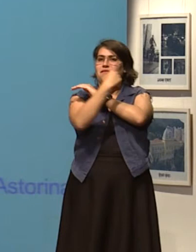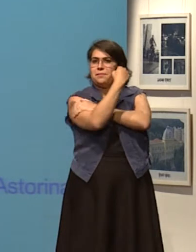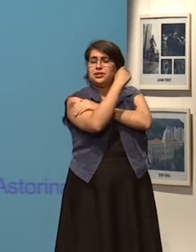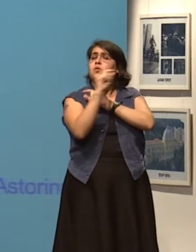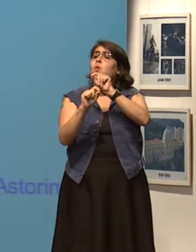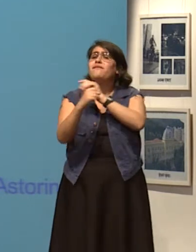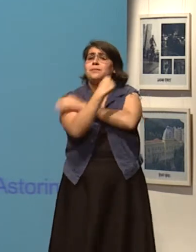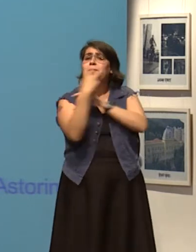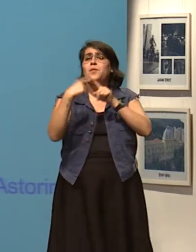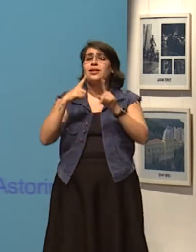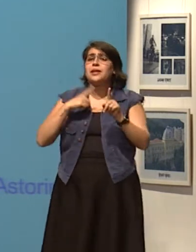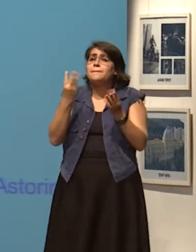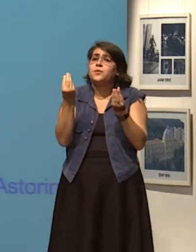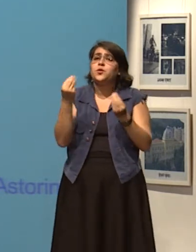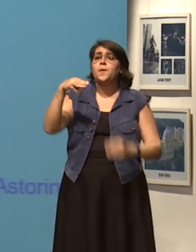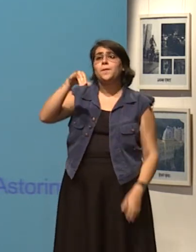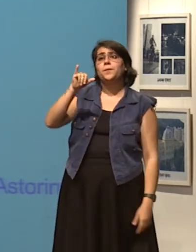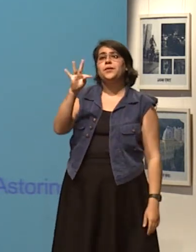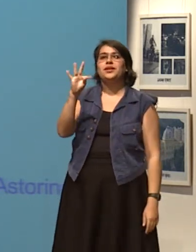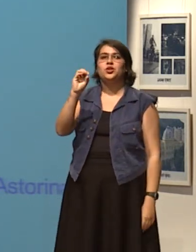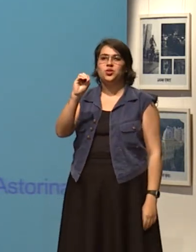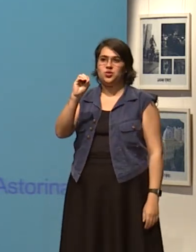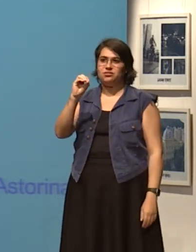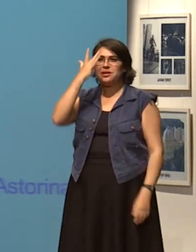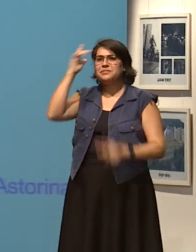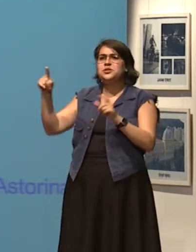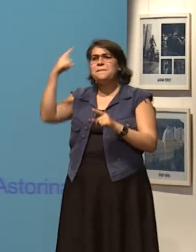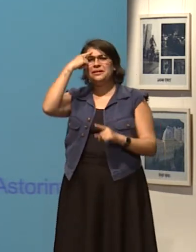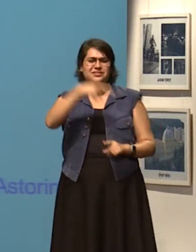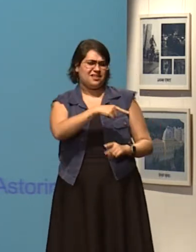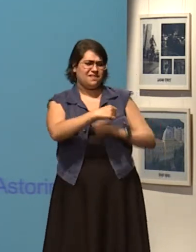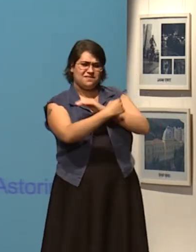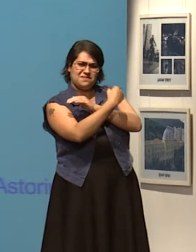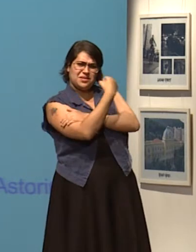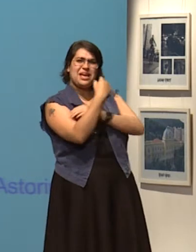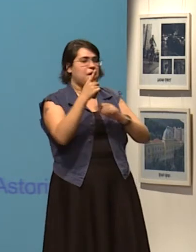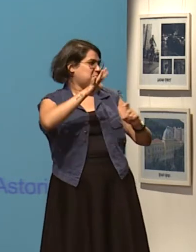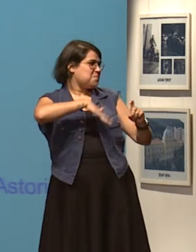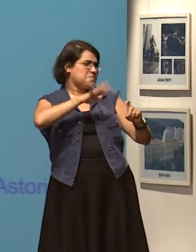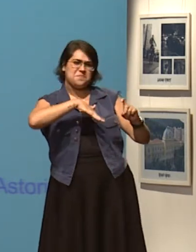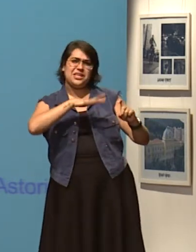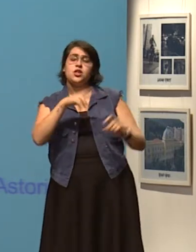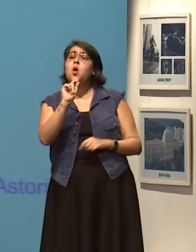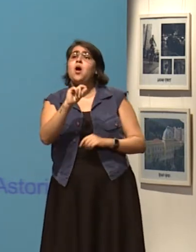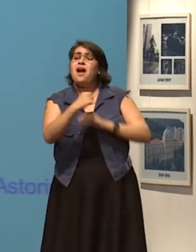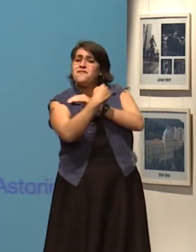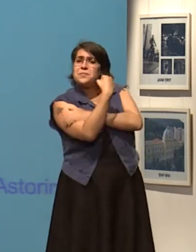bem resumida sobre o feminismo e o que é o feminismo. Porque existem muitos mitos em relação ao